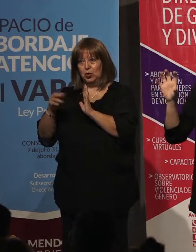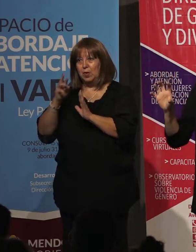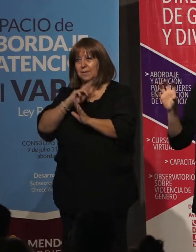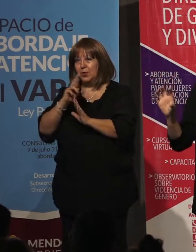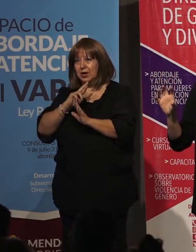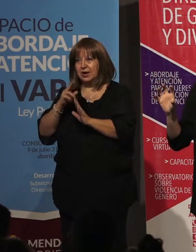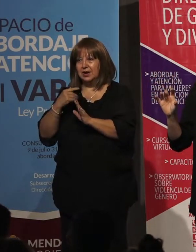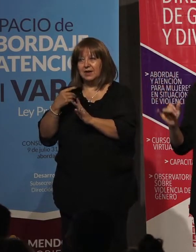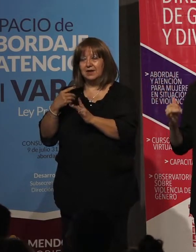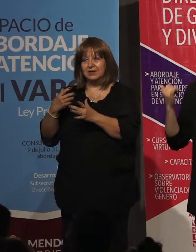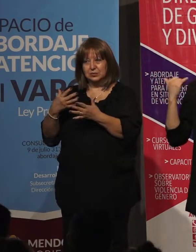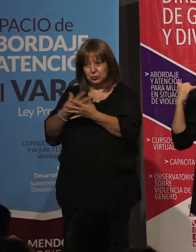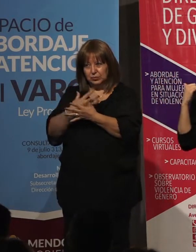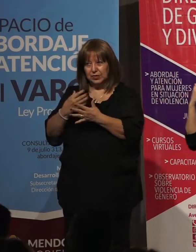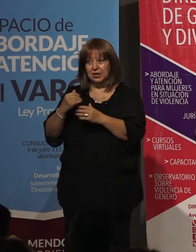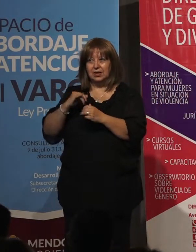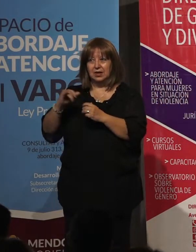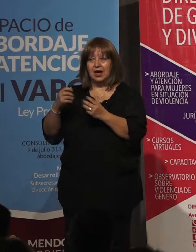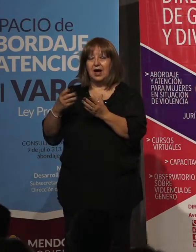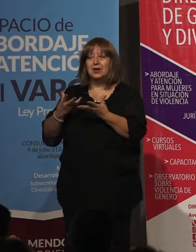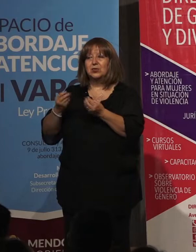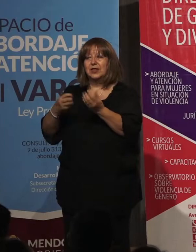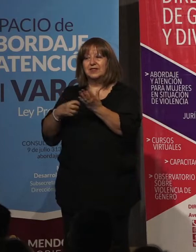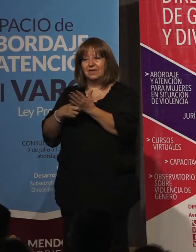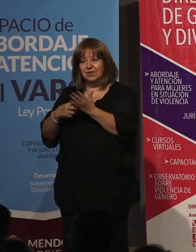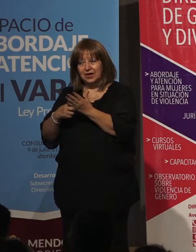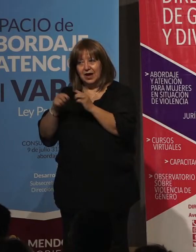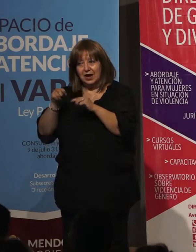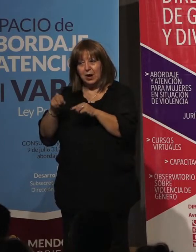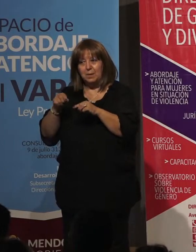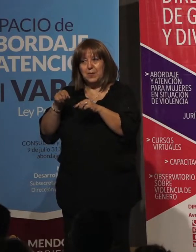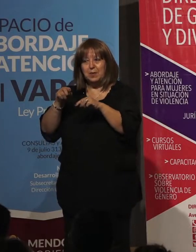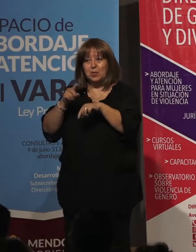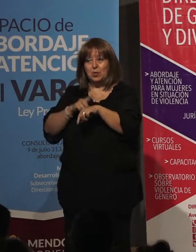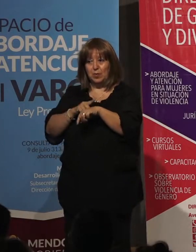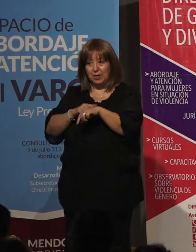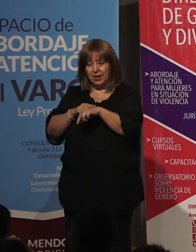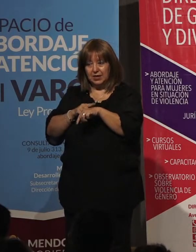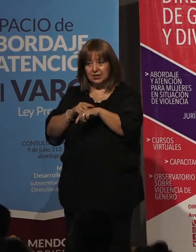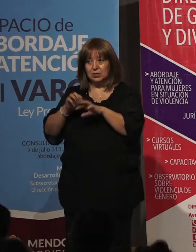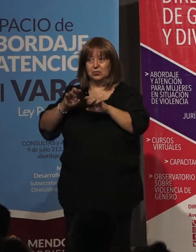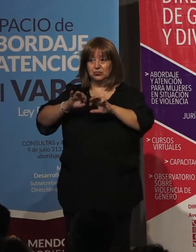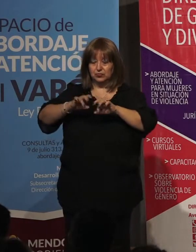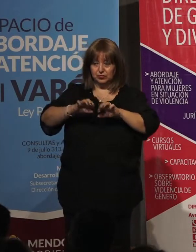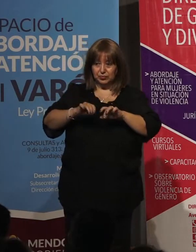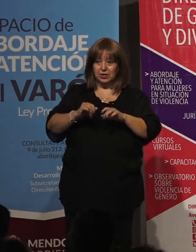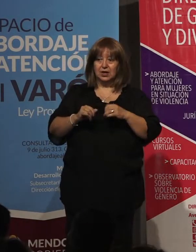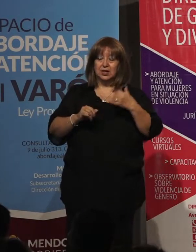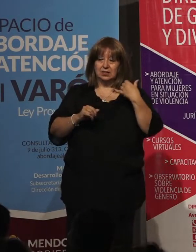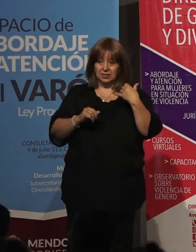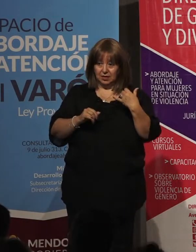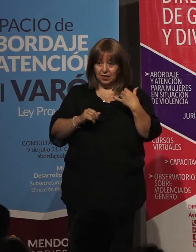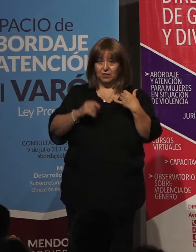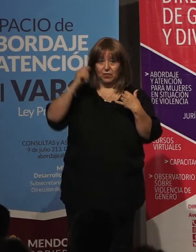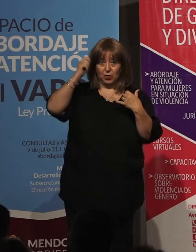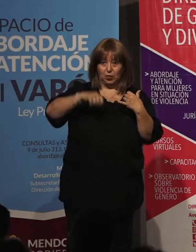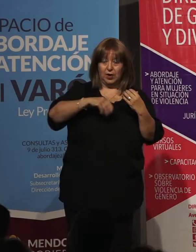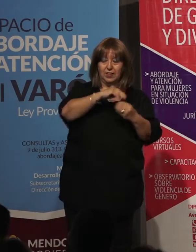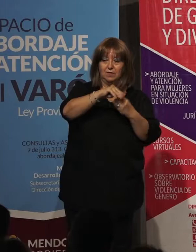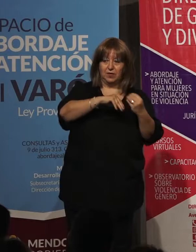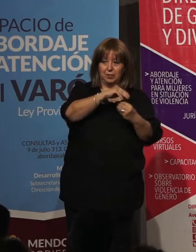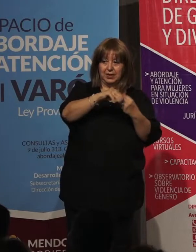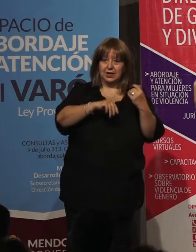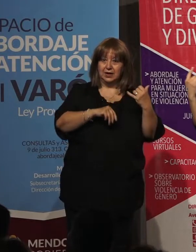es víctima de violencia de género, el ayudante fiscal en el mismo momento en el que le están tomando la denuncia se comunica con el juez de familia en